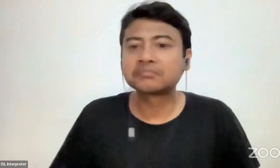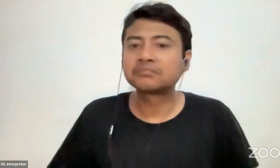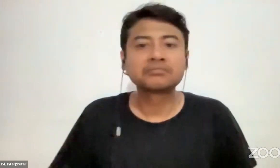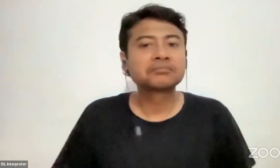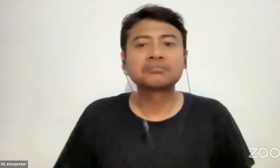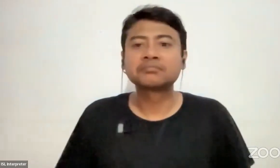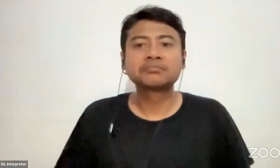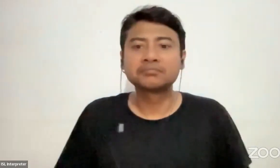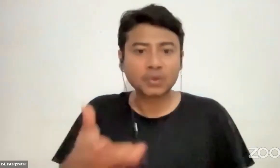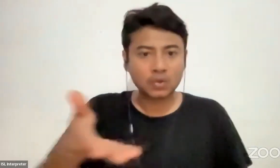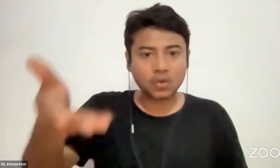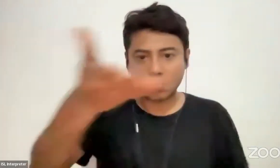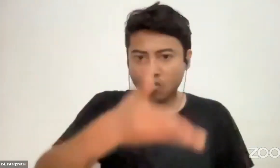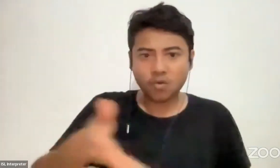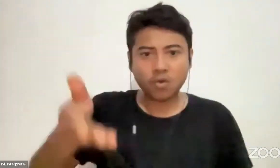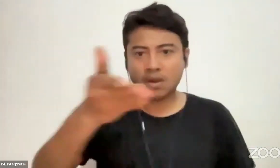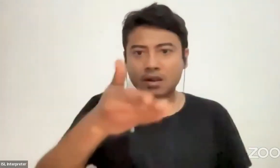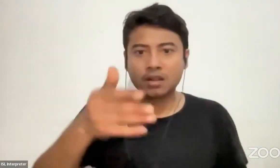की